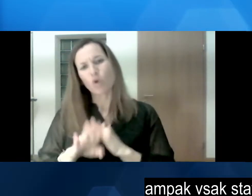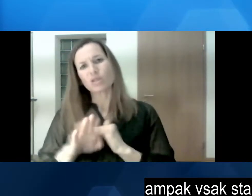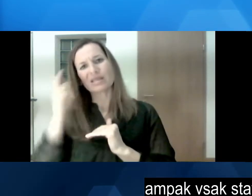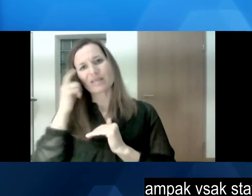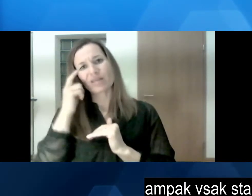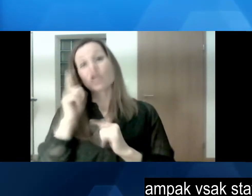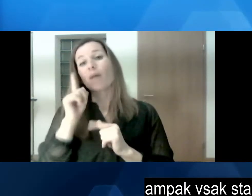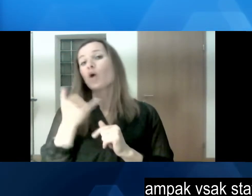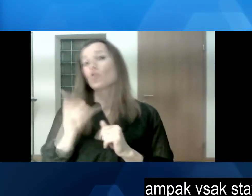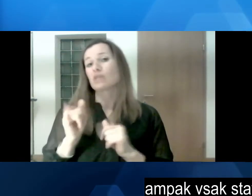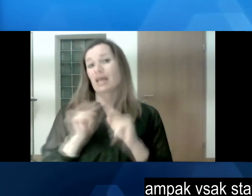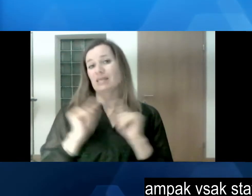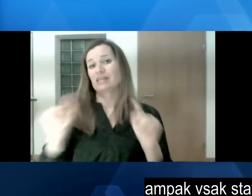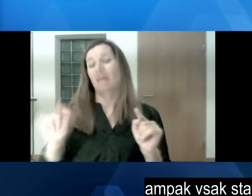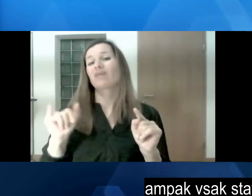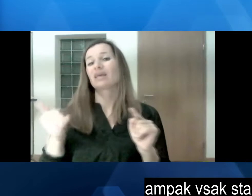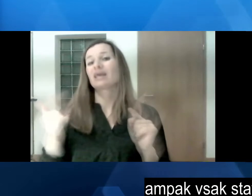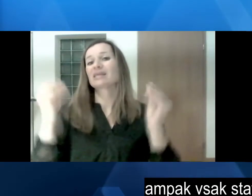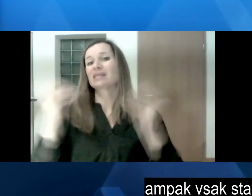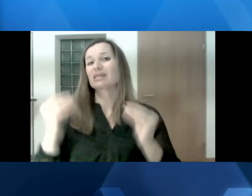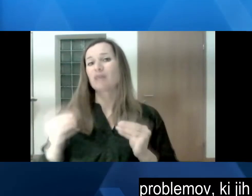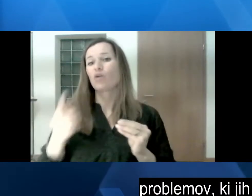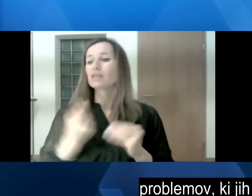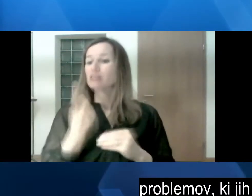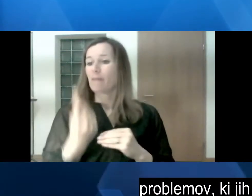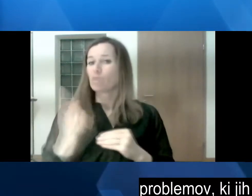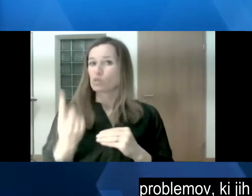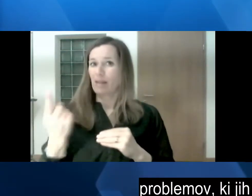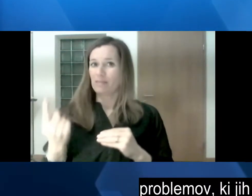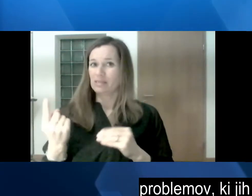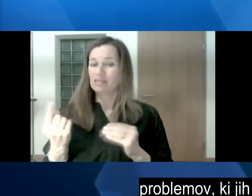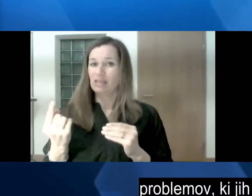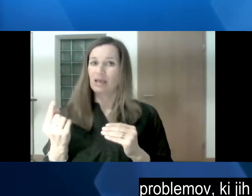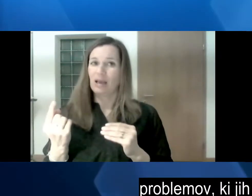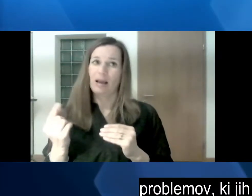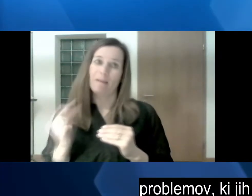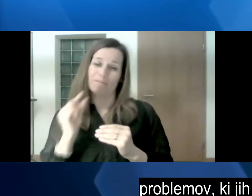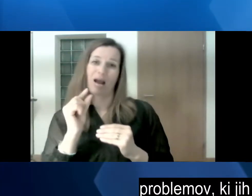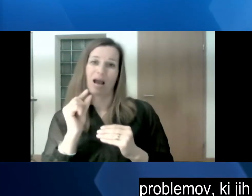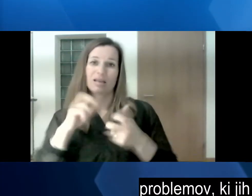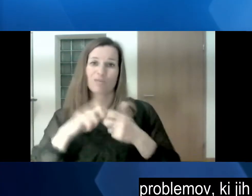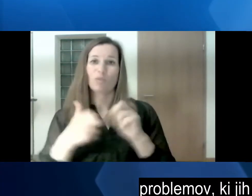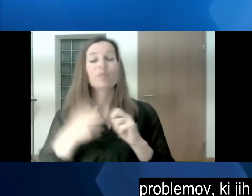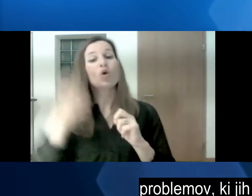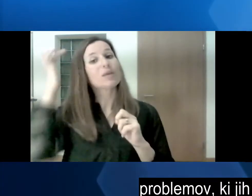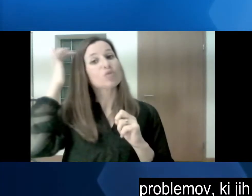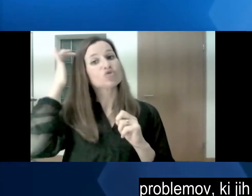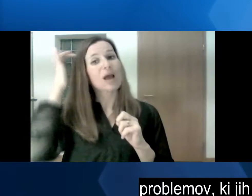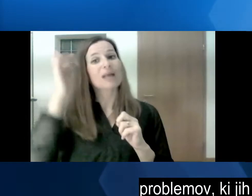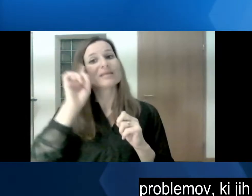bistvu sestavljen iz posameznih malih problemov, ki jih seveda možgani znajo že sami